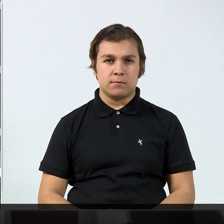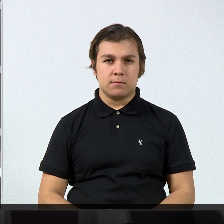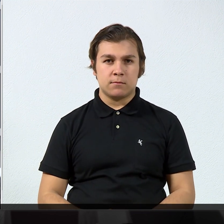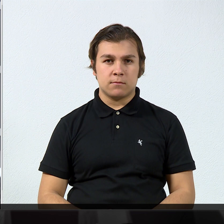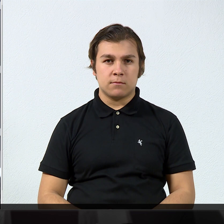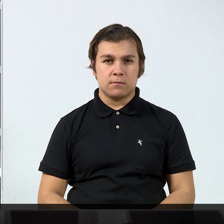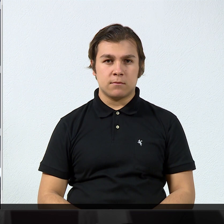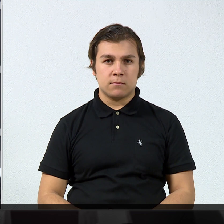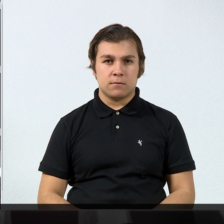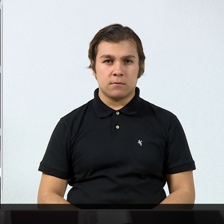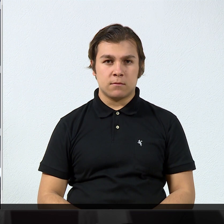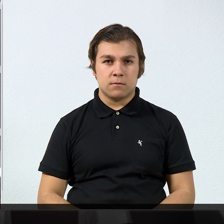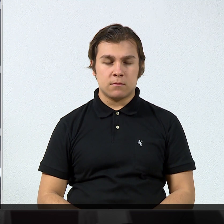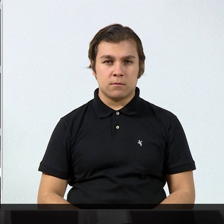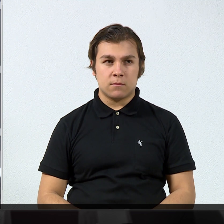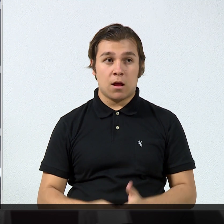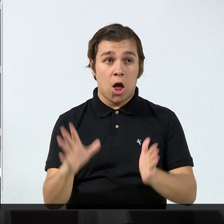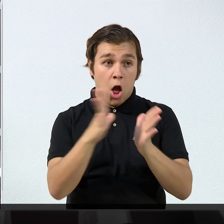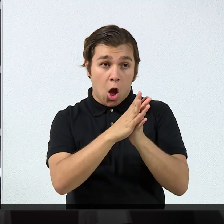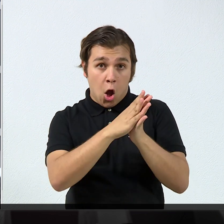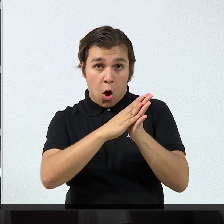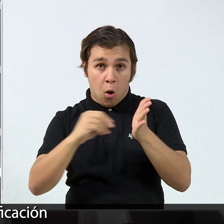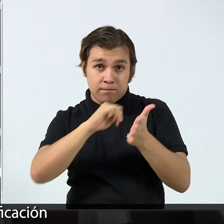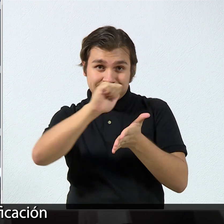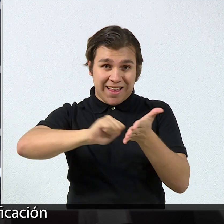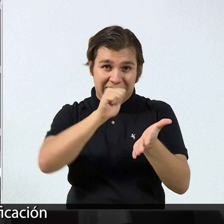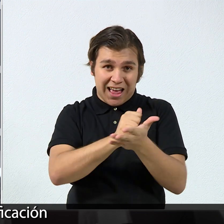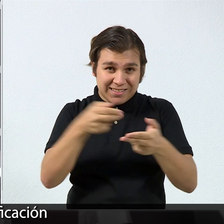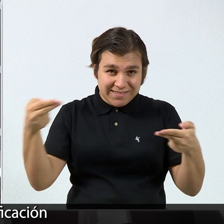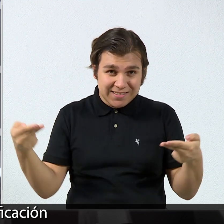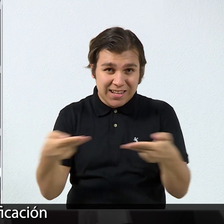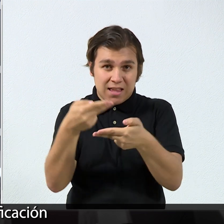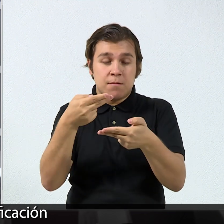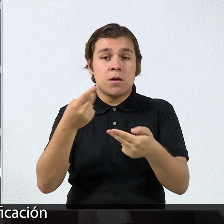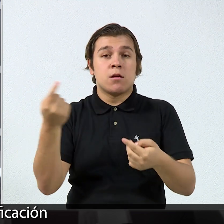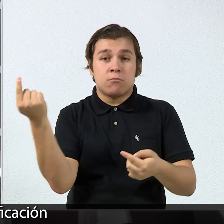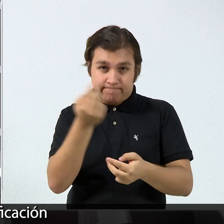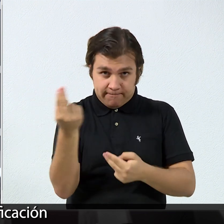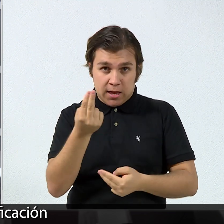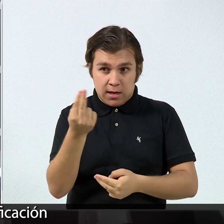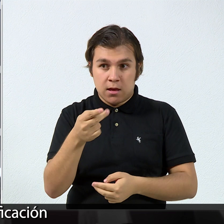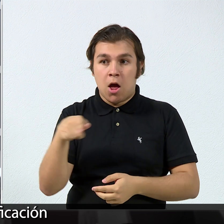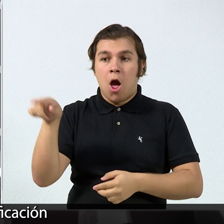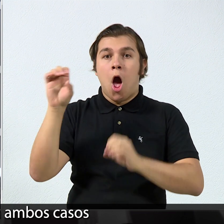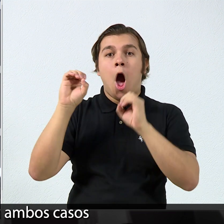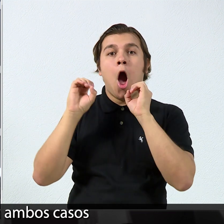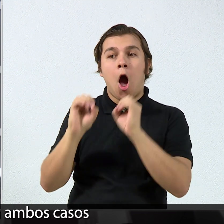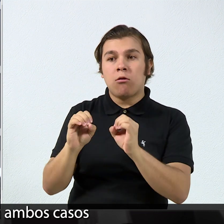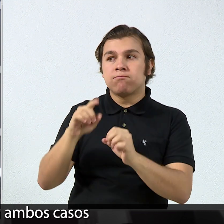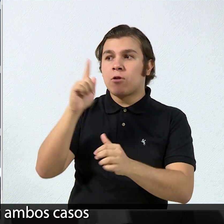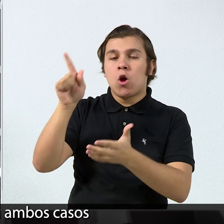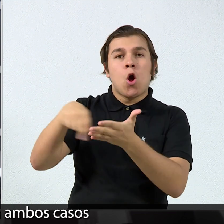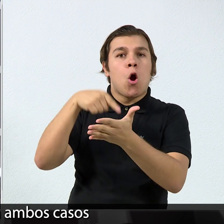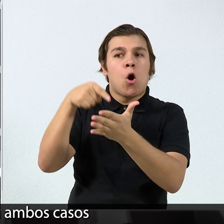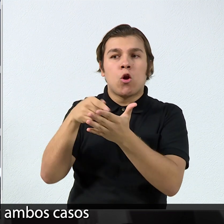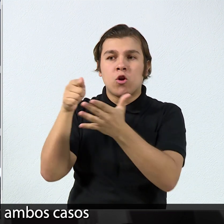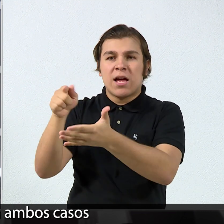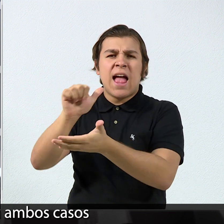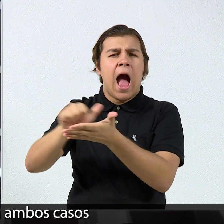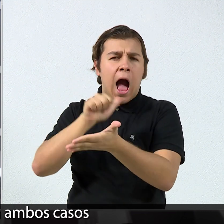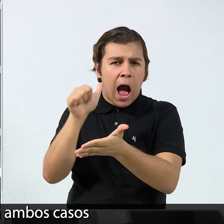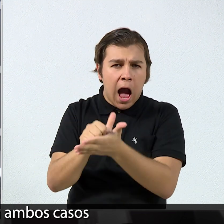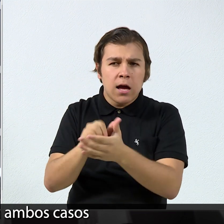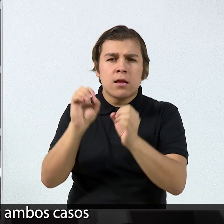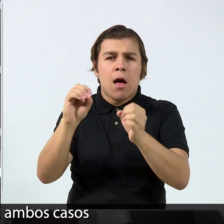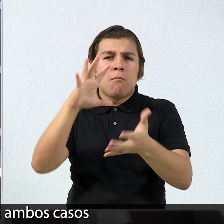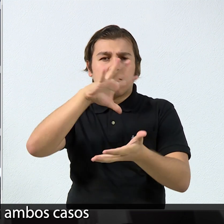B. Copia certificada del acta de nacimiento o certificación del registro de nacimiento, expedidas en ambos casos por